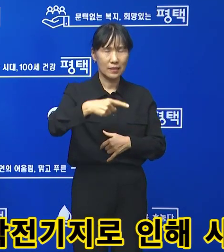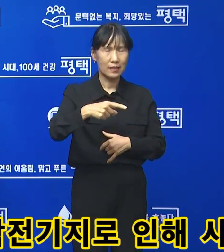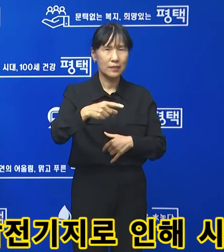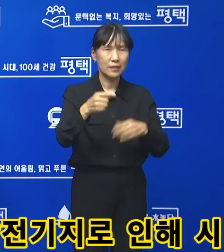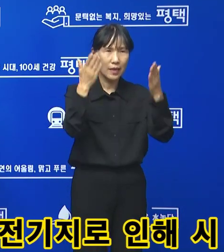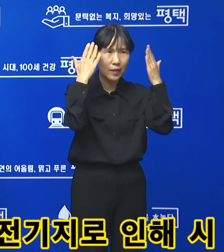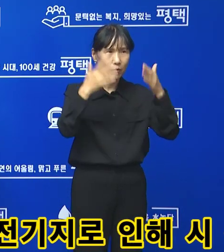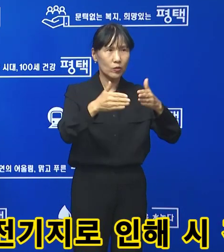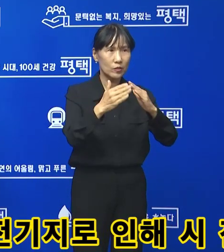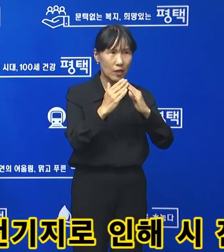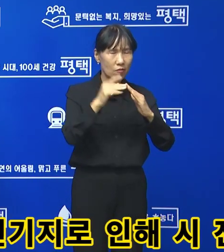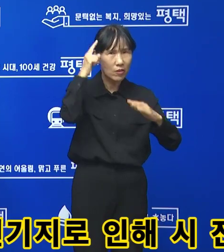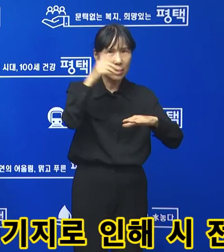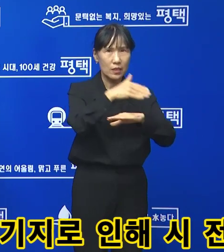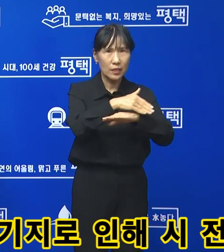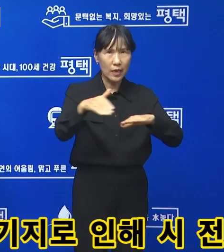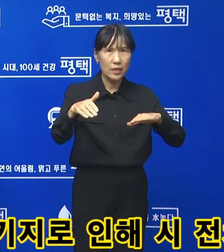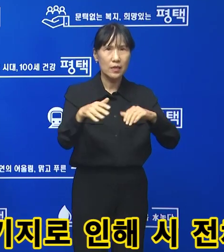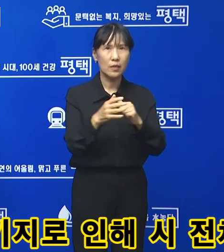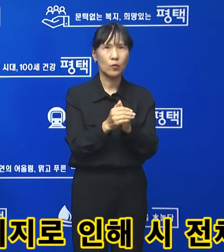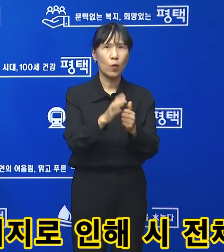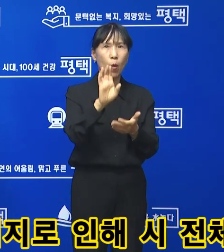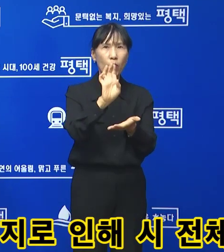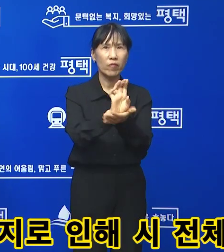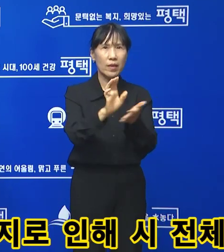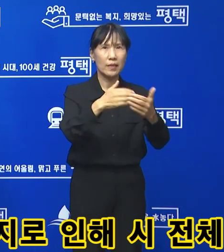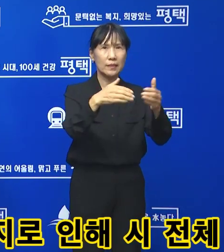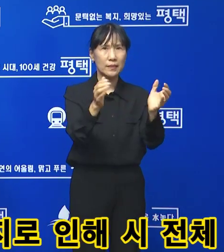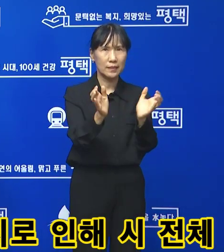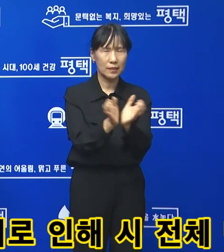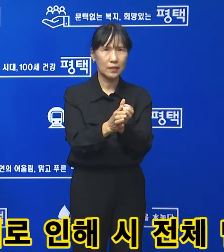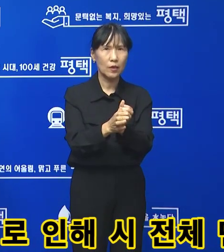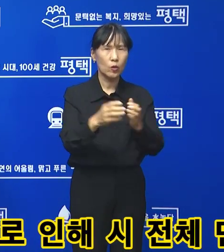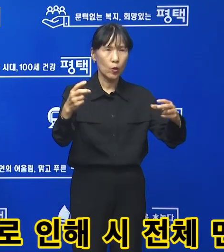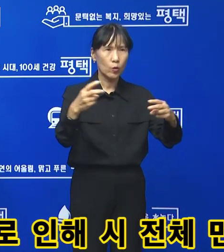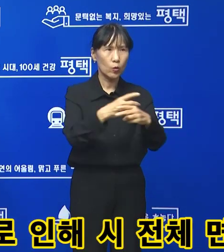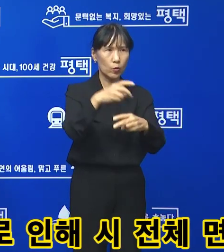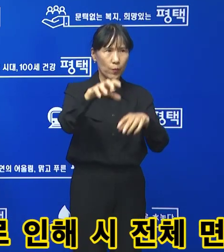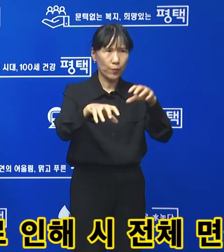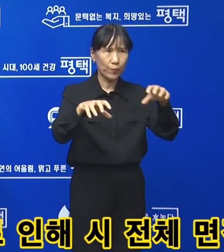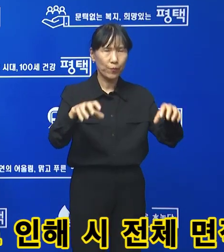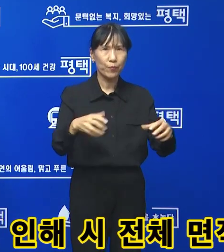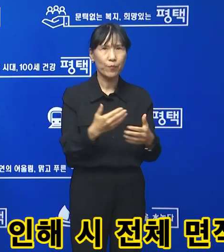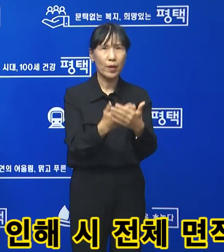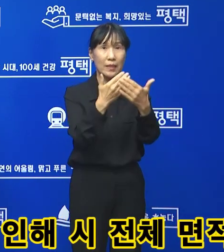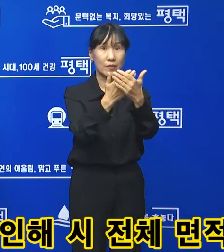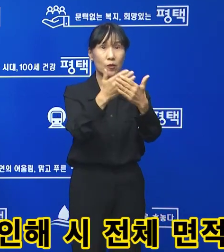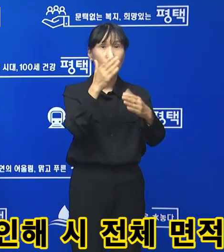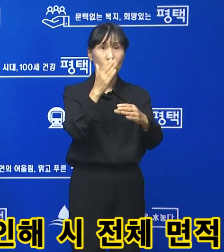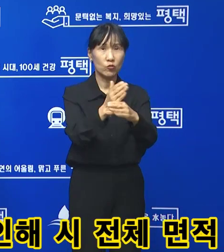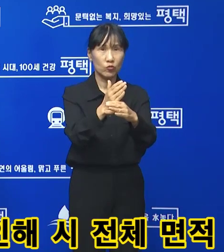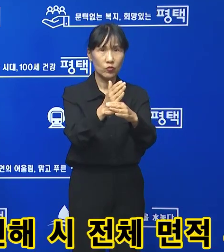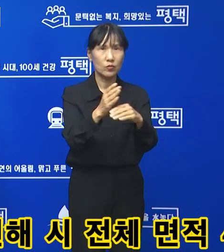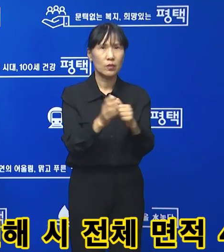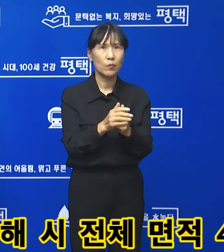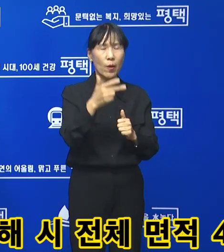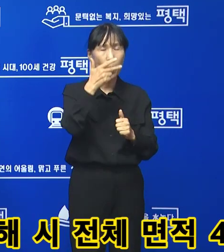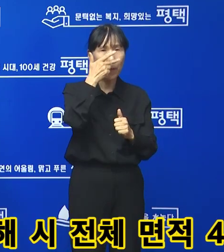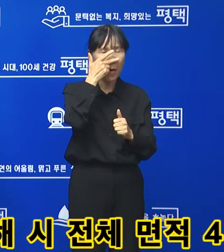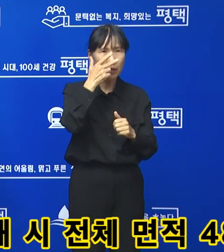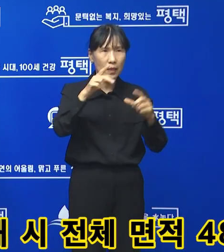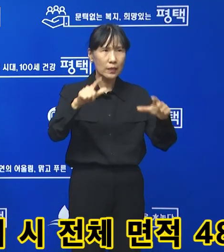조성 srt 등 각종 교통방 확충 수많은 사회 경제 인프라 마련으로 평택시는 100만